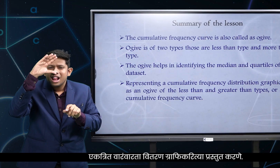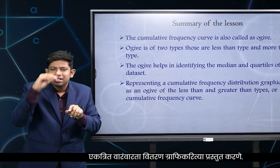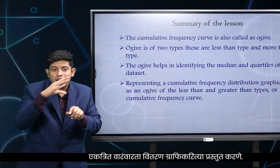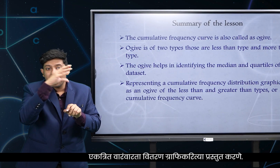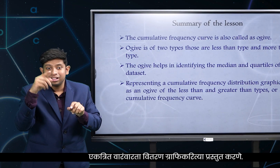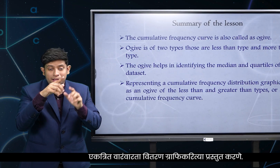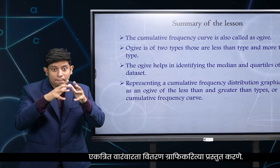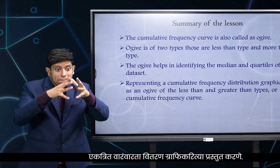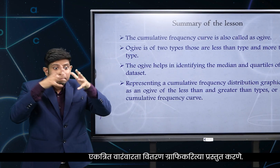करणे.